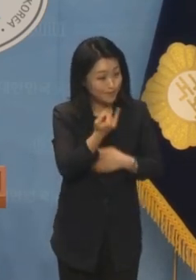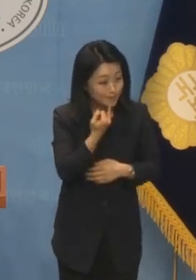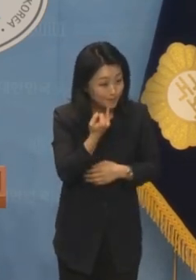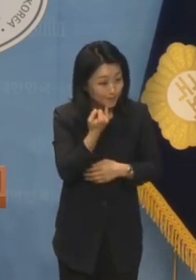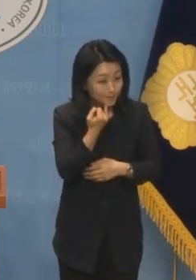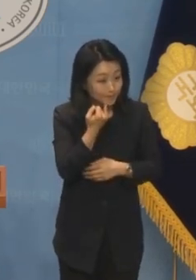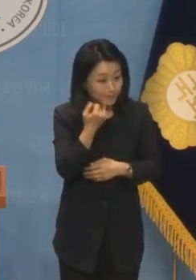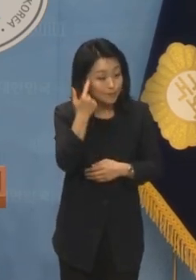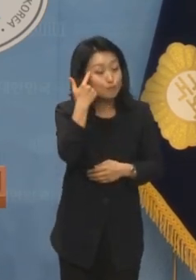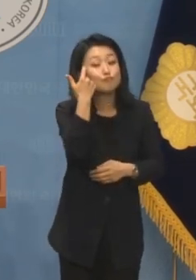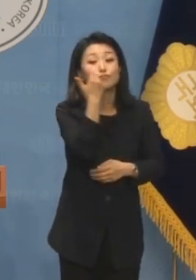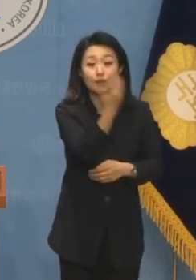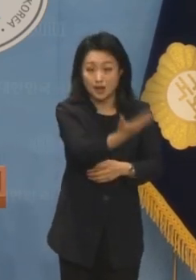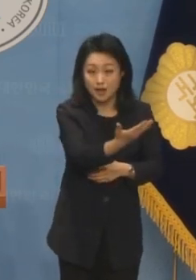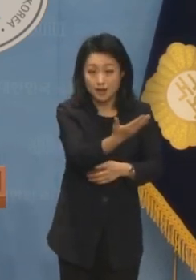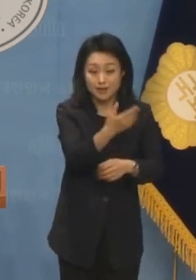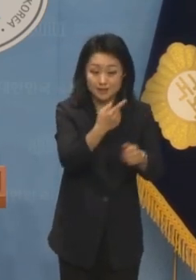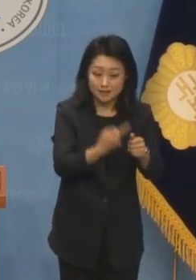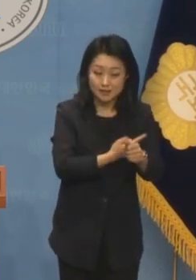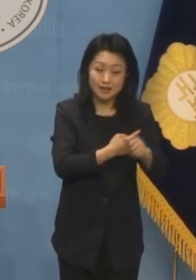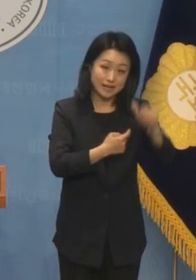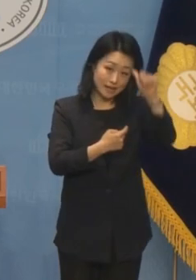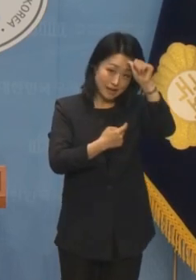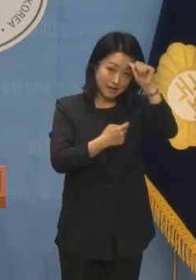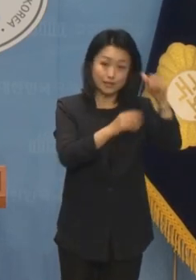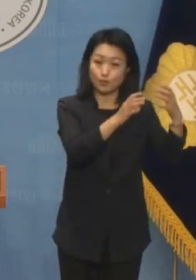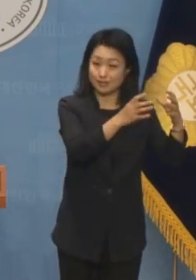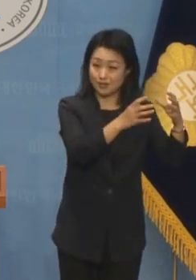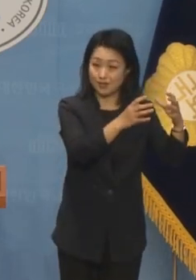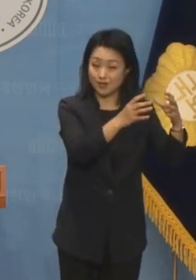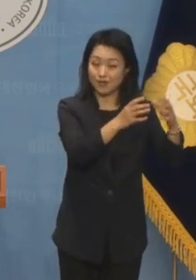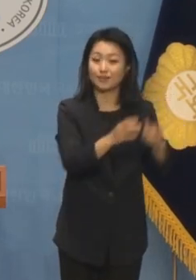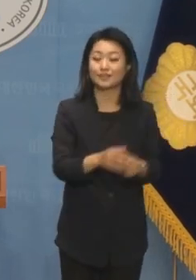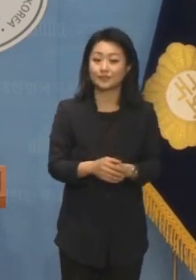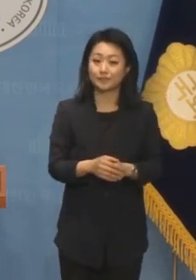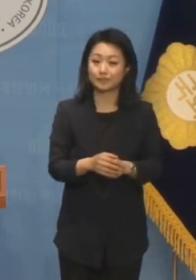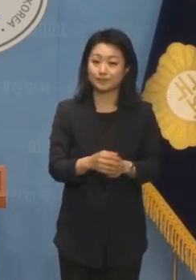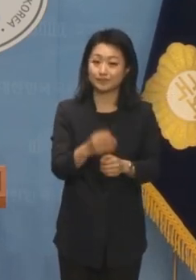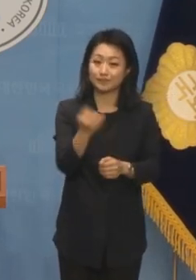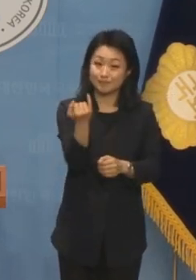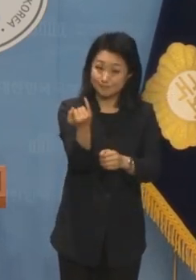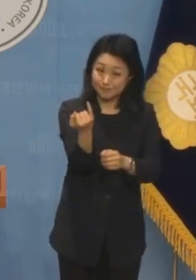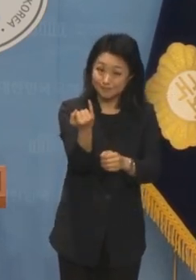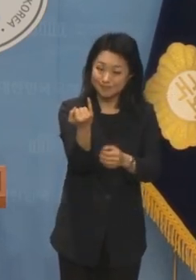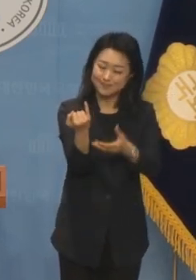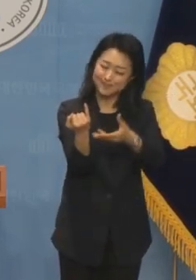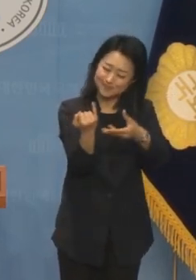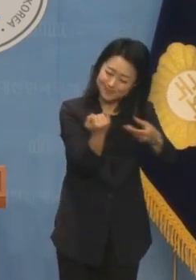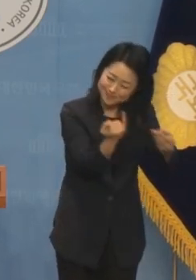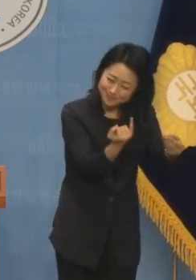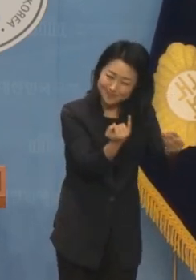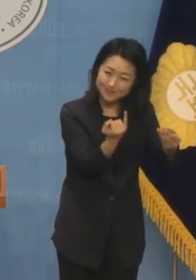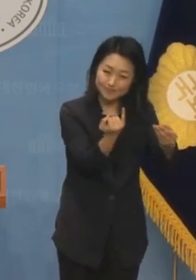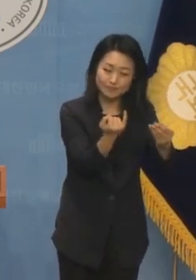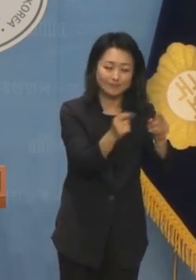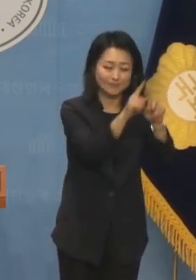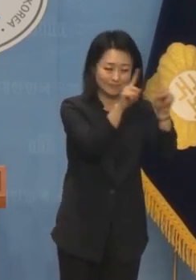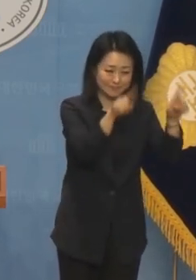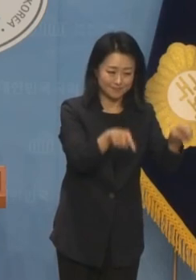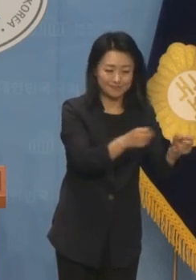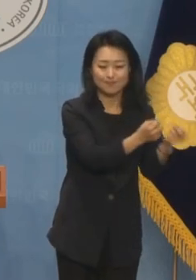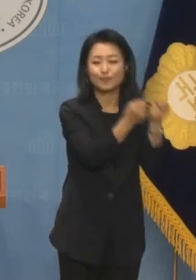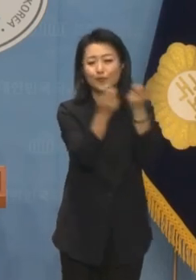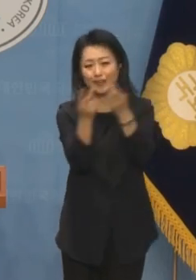합니다. 이에 맞춰 인도에서 김 여사가 포함된 초청장을 보내왔다는 것이